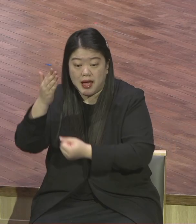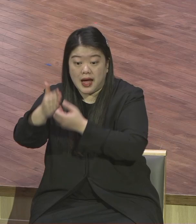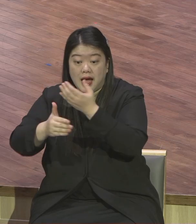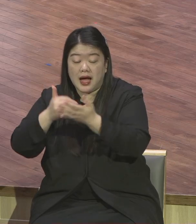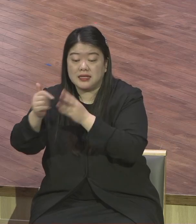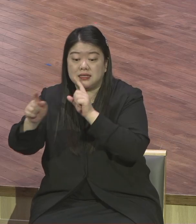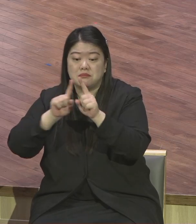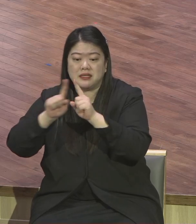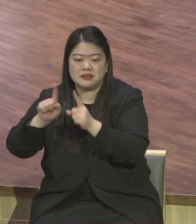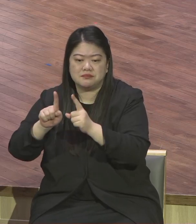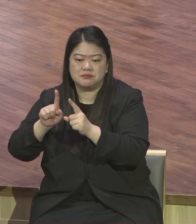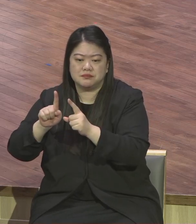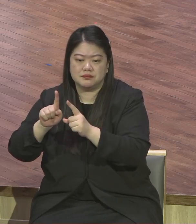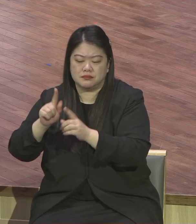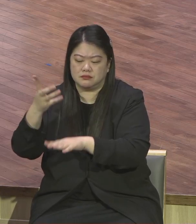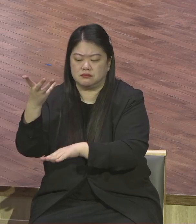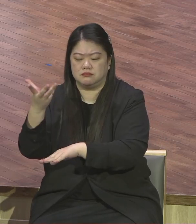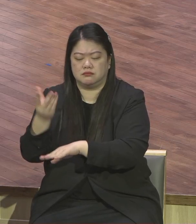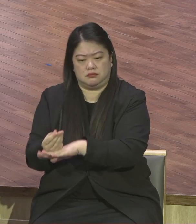말씀 속에 있습니다.